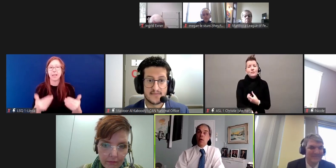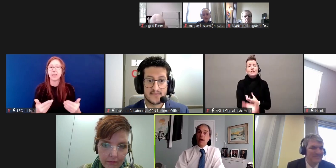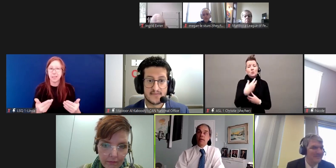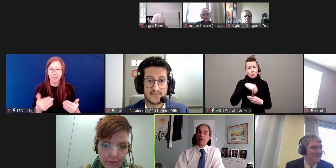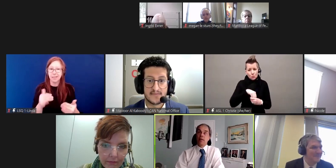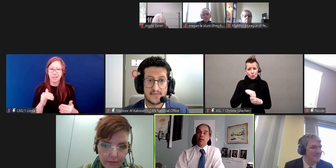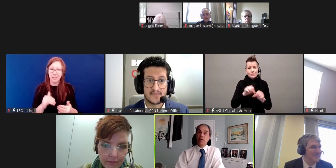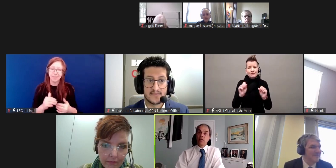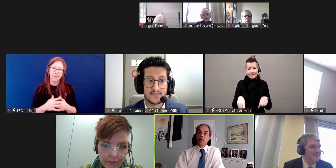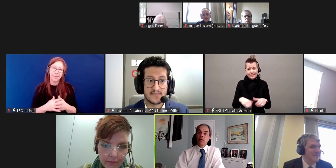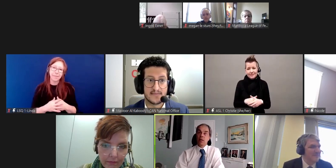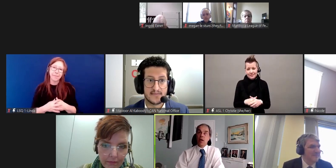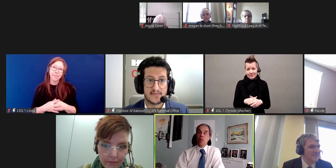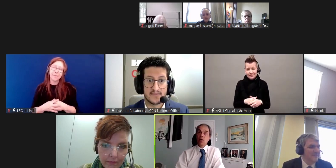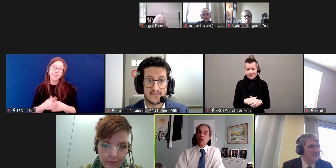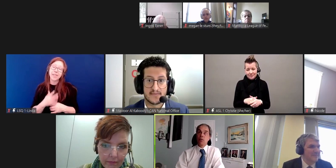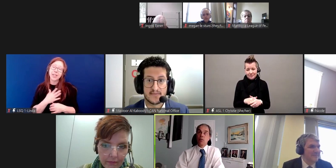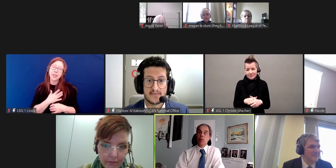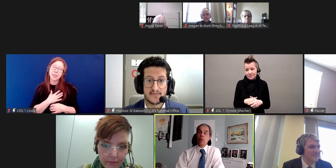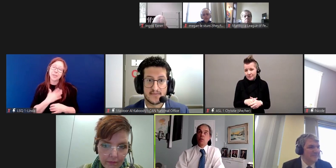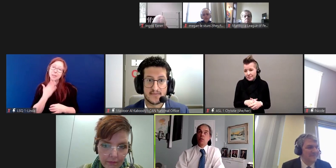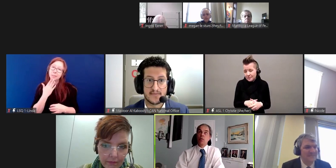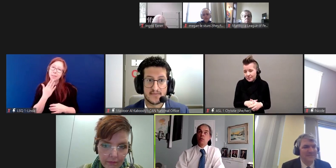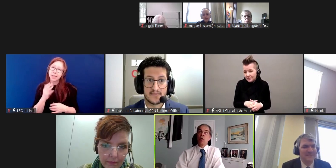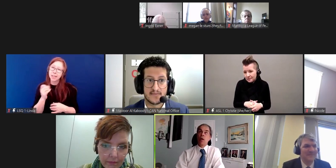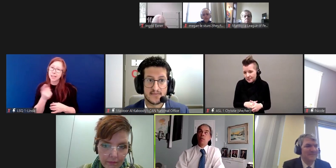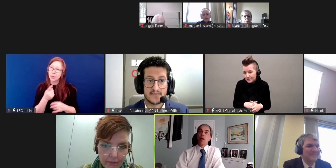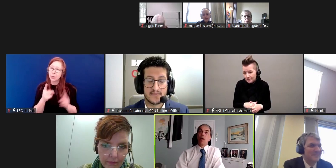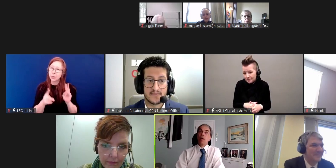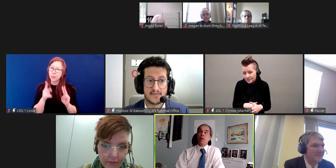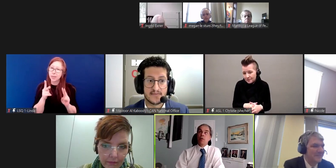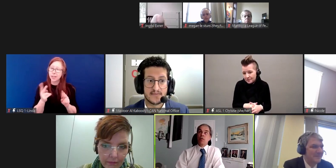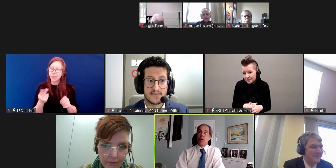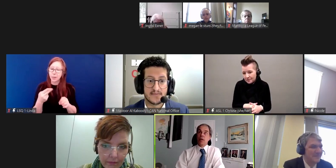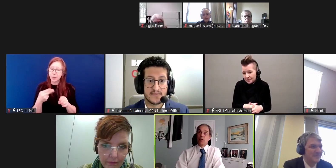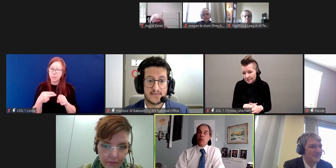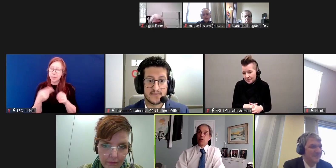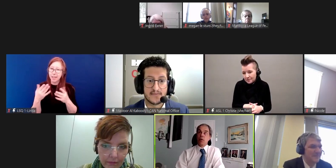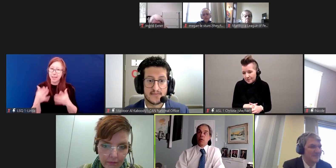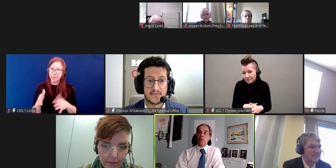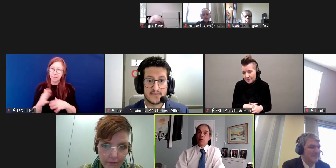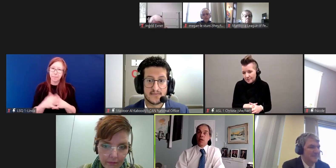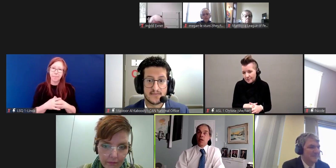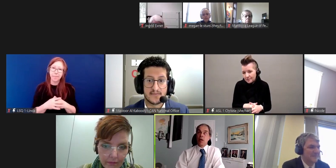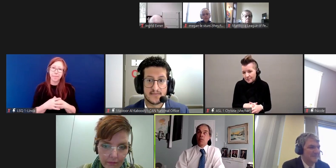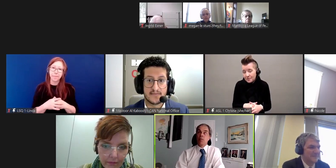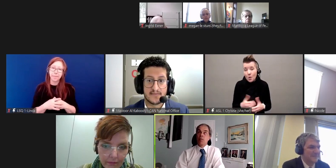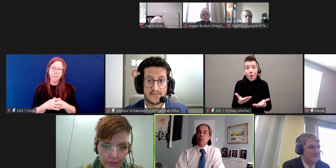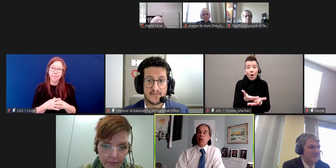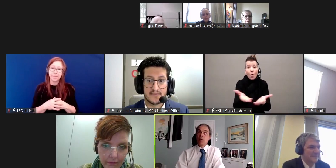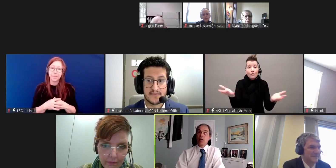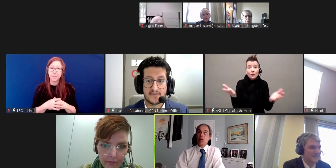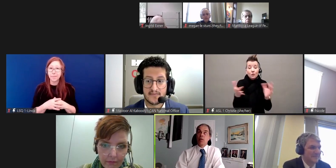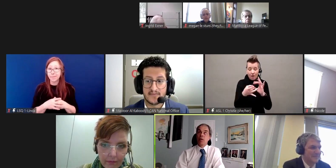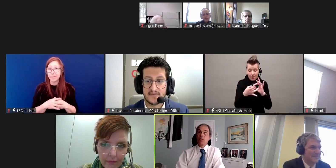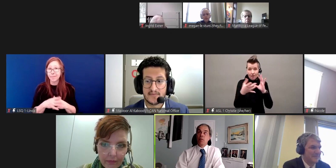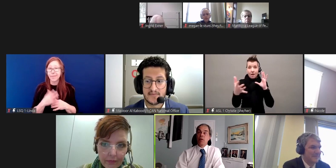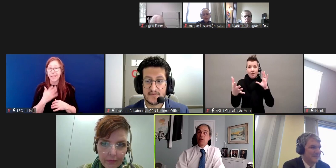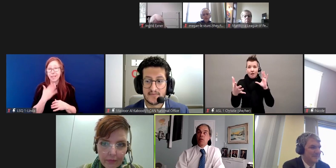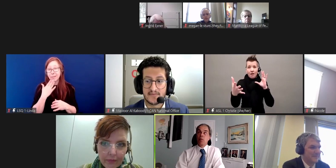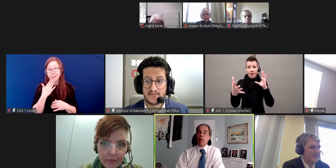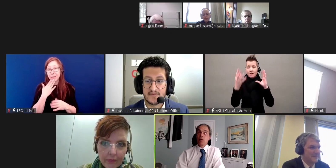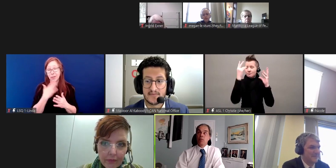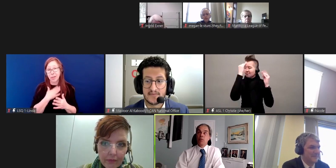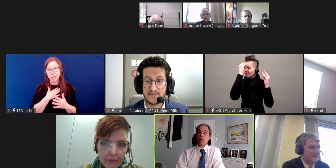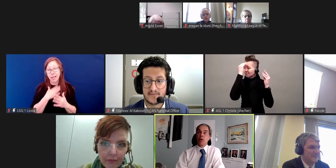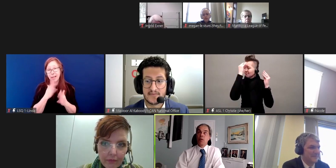who attended this session. J'aimerais remercier tous ceux qui ont participé à cette séance. Et j'aimerais vous